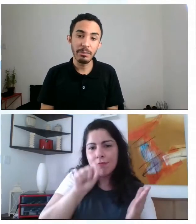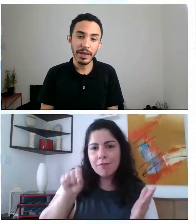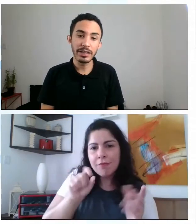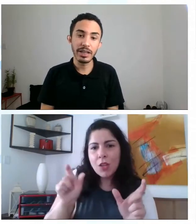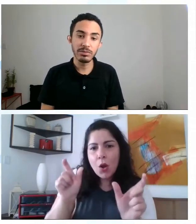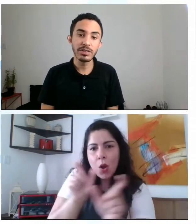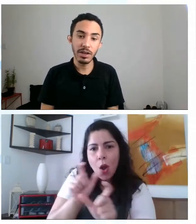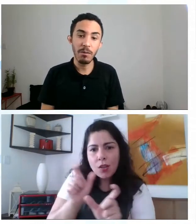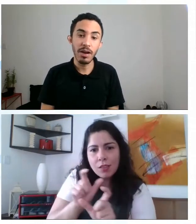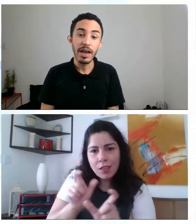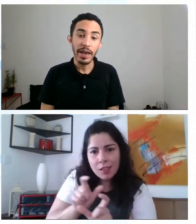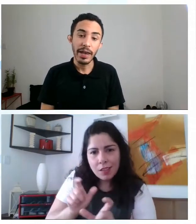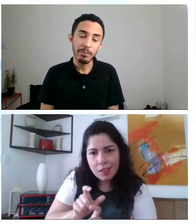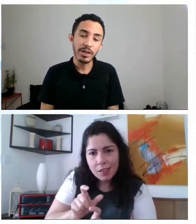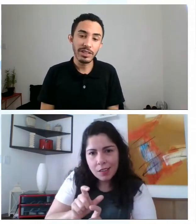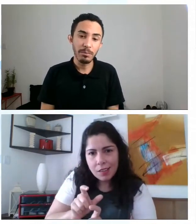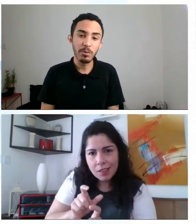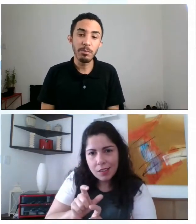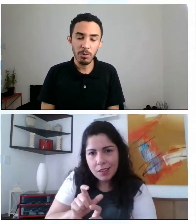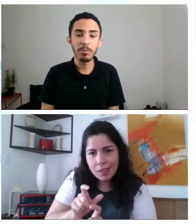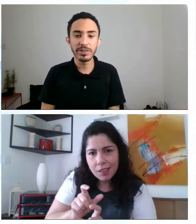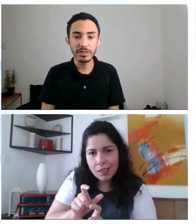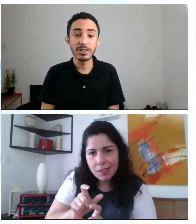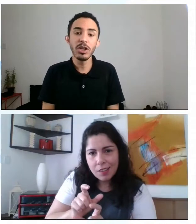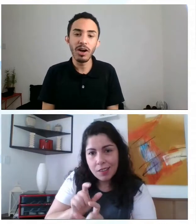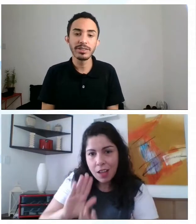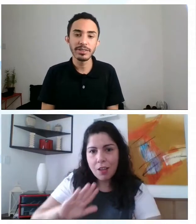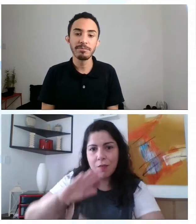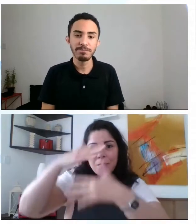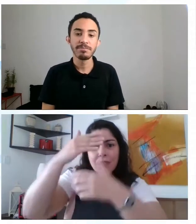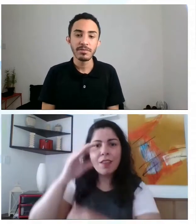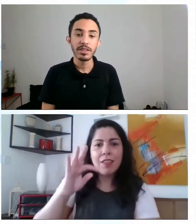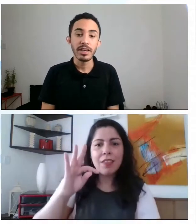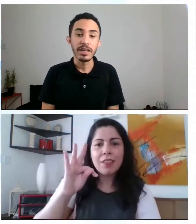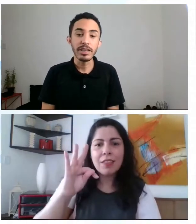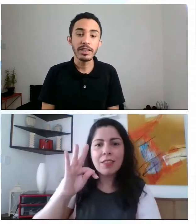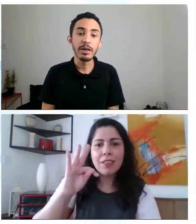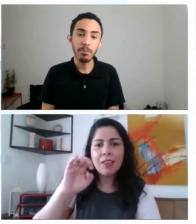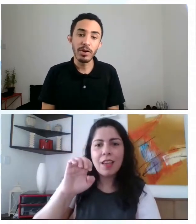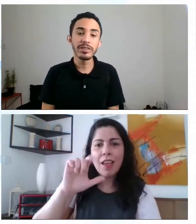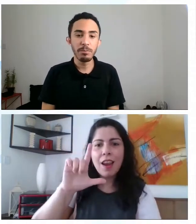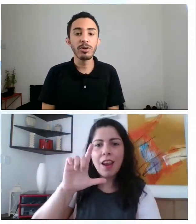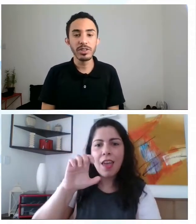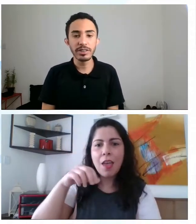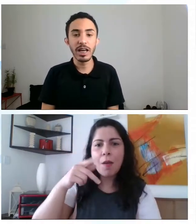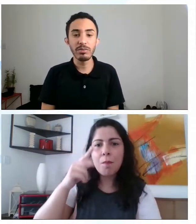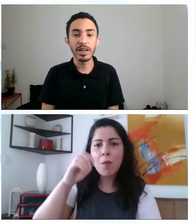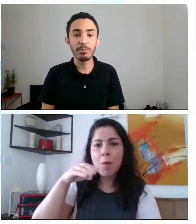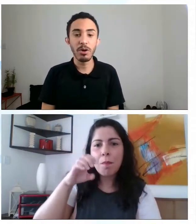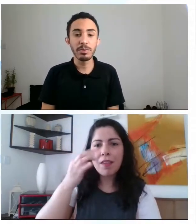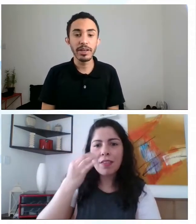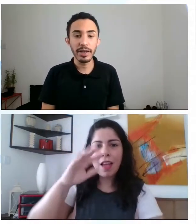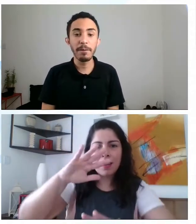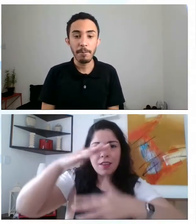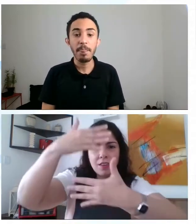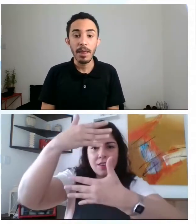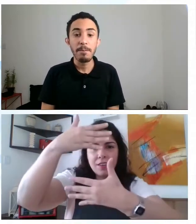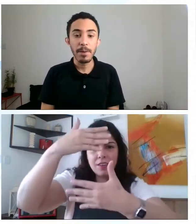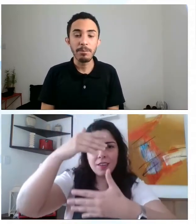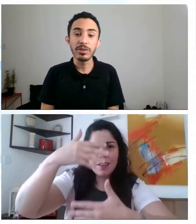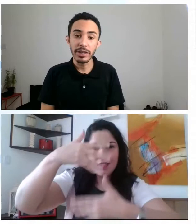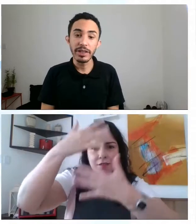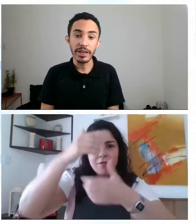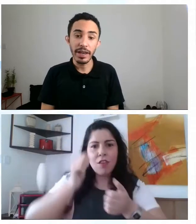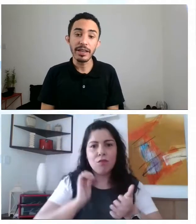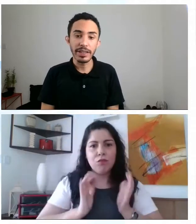realizar também a tradução, por exemplo, por um processo de glosa. E depois ele pode utilizar o teleprompter